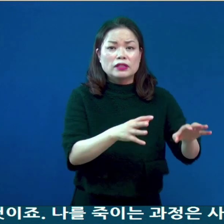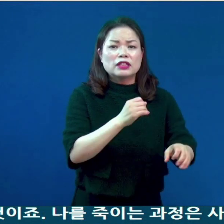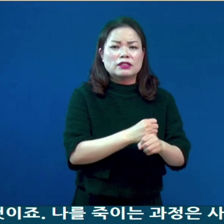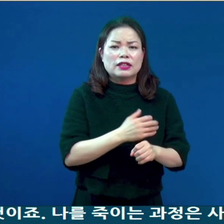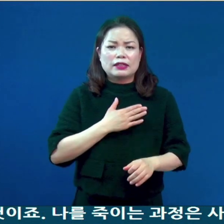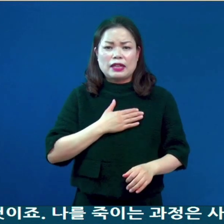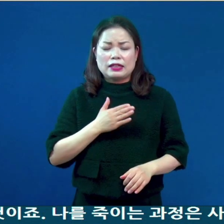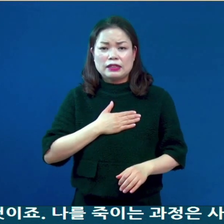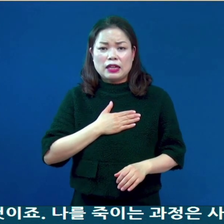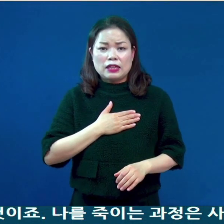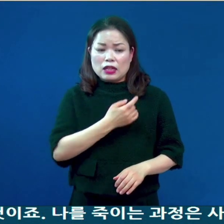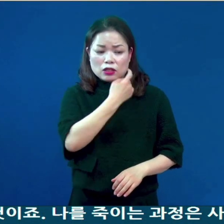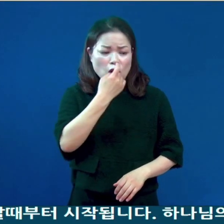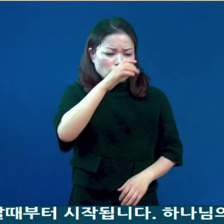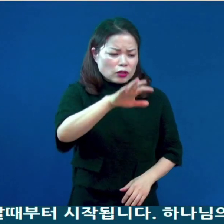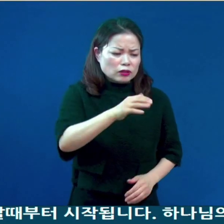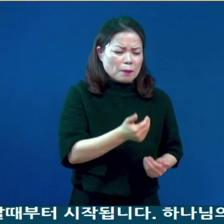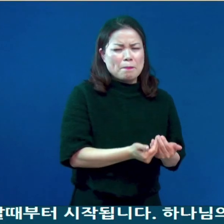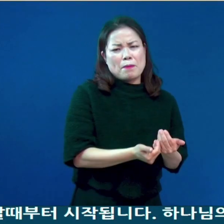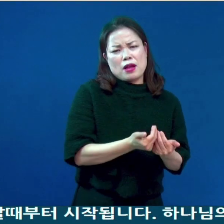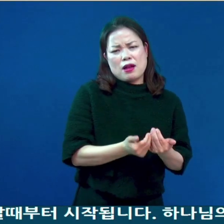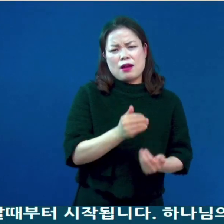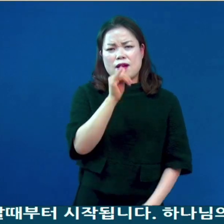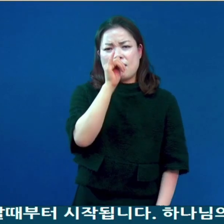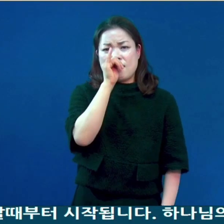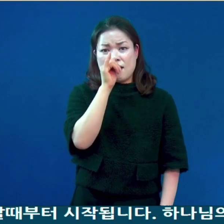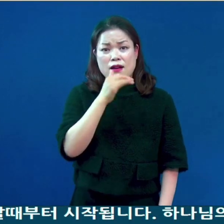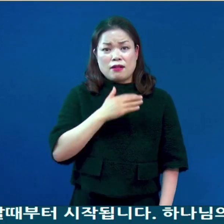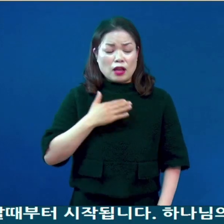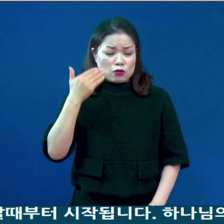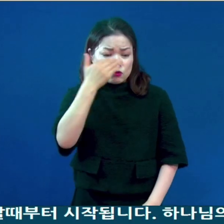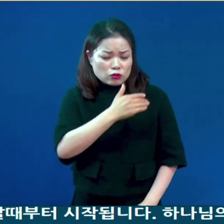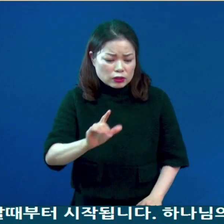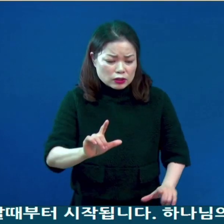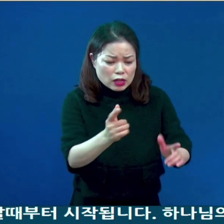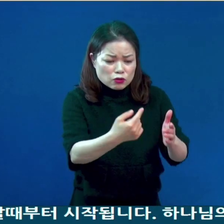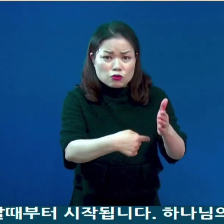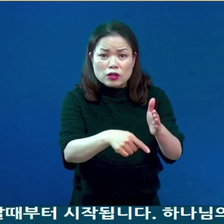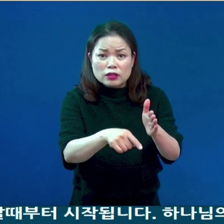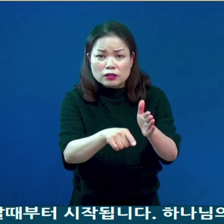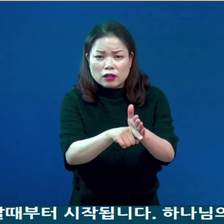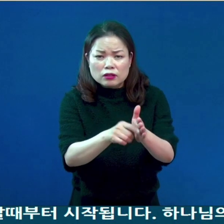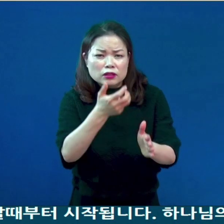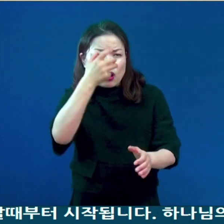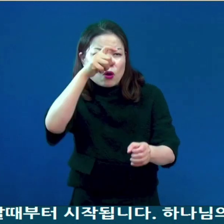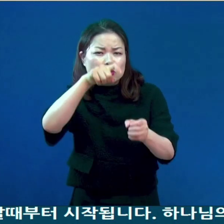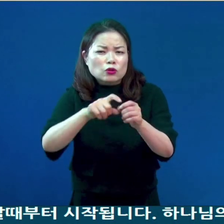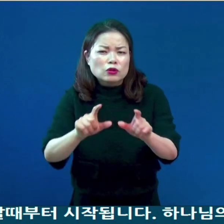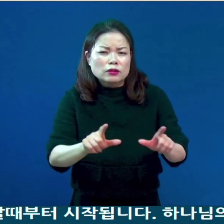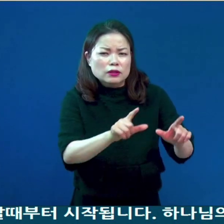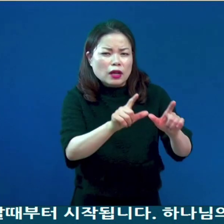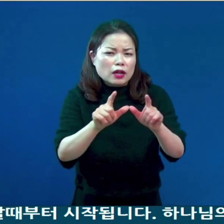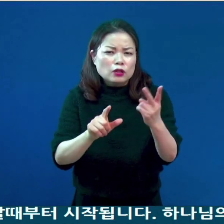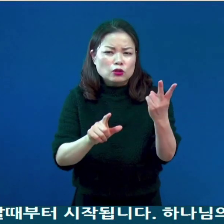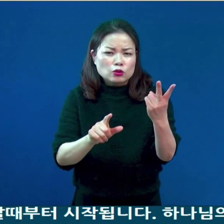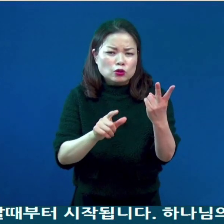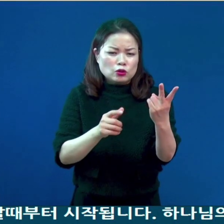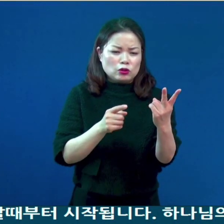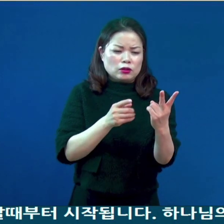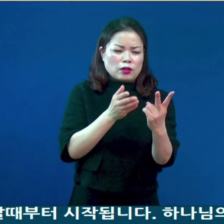나의 삶의 현장에서 부대끼는 것들이 있는 겁니다. 내가 육신으로 사려고 할 때, 그리고 영적으로 살려는 이 두 자아